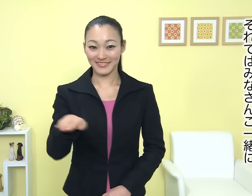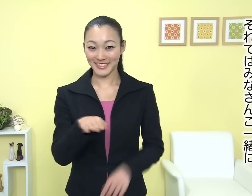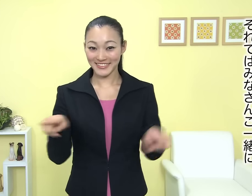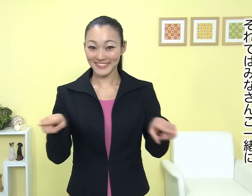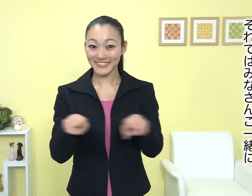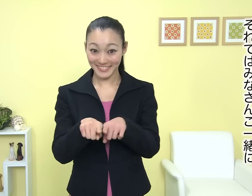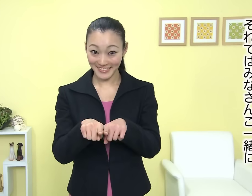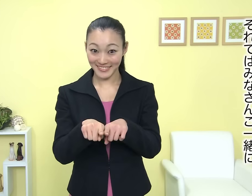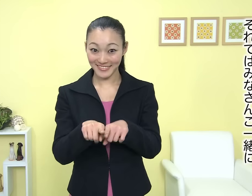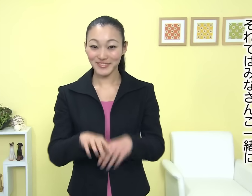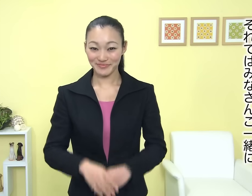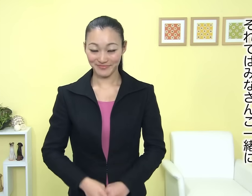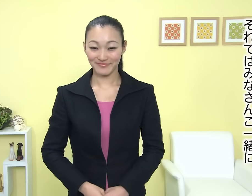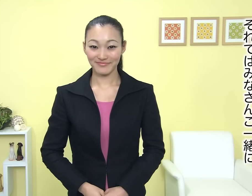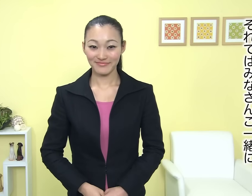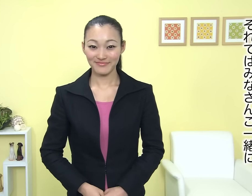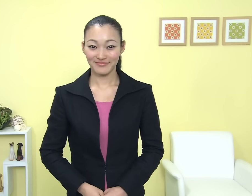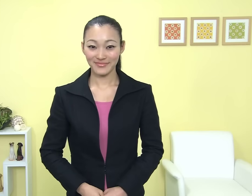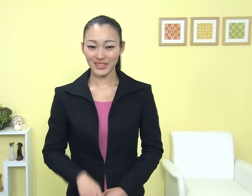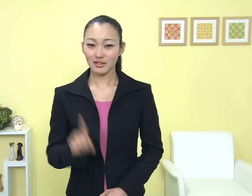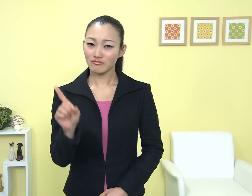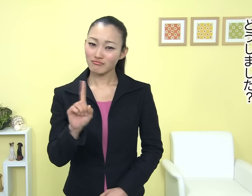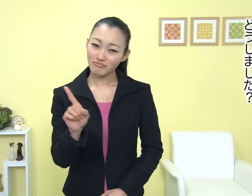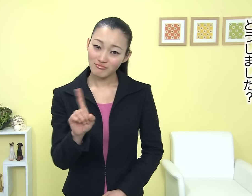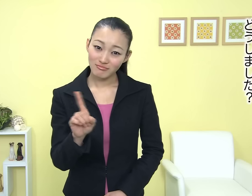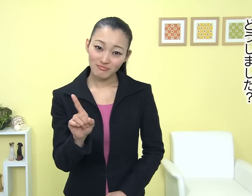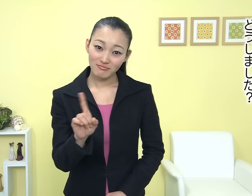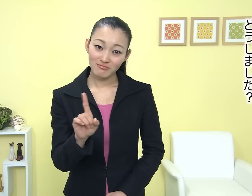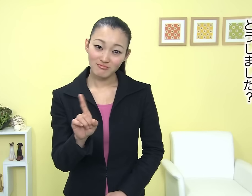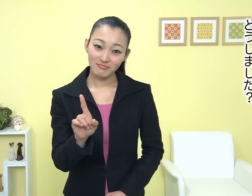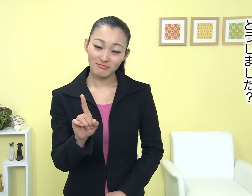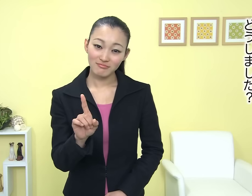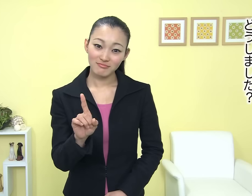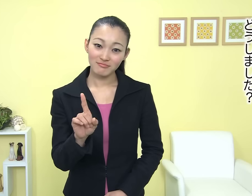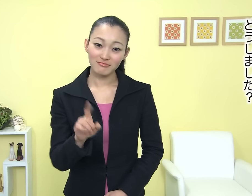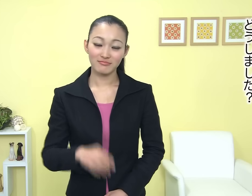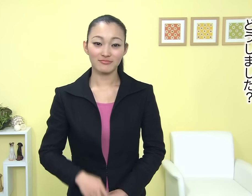それでは皆さんご一緒に、どうしました？